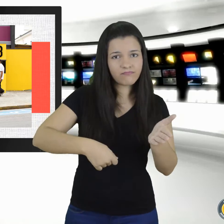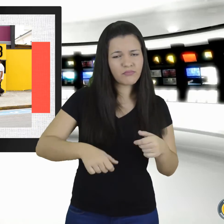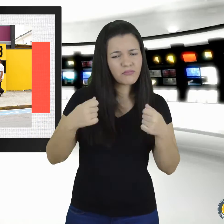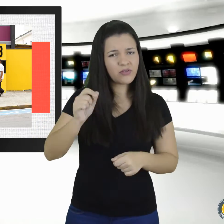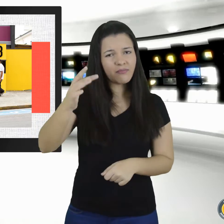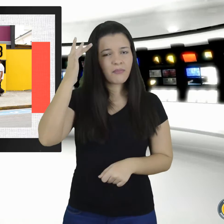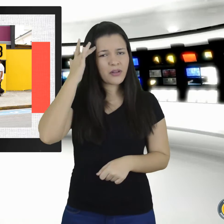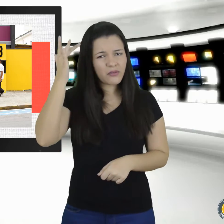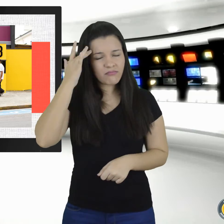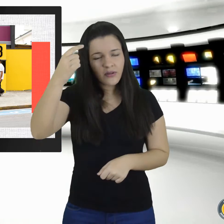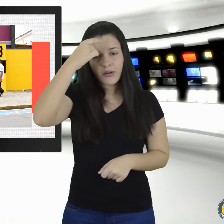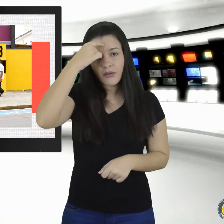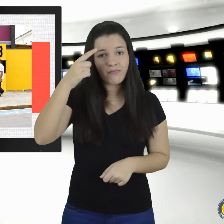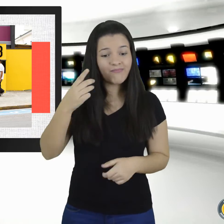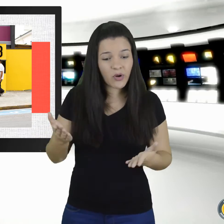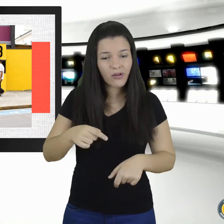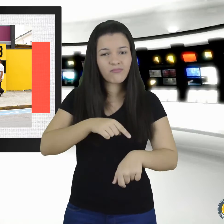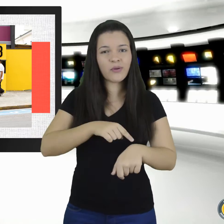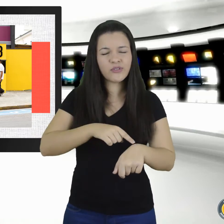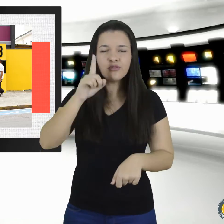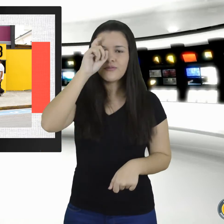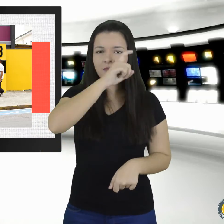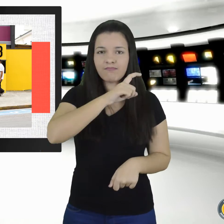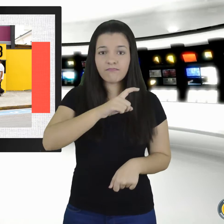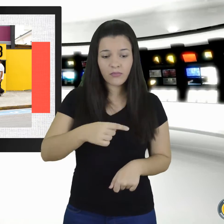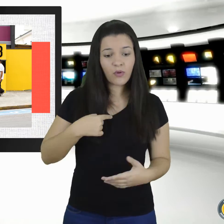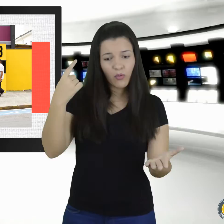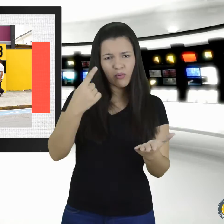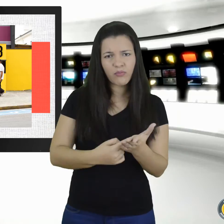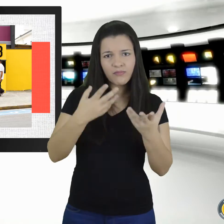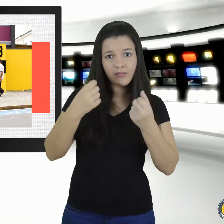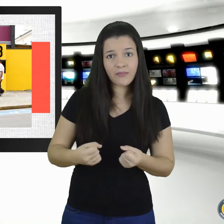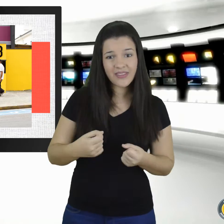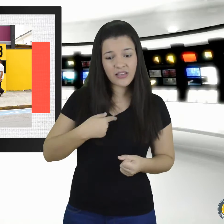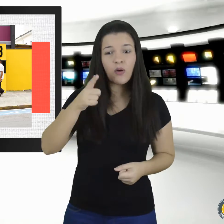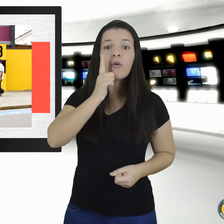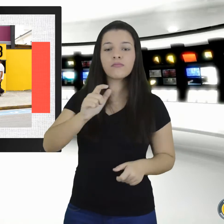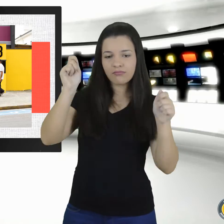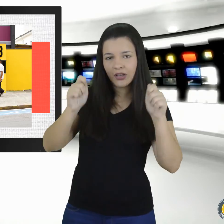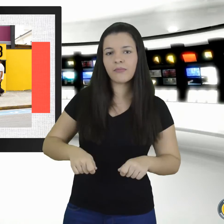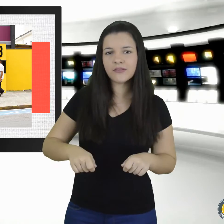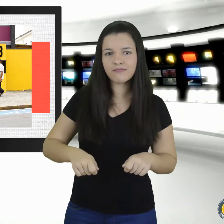Com maturidade e consciência do atual momento, assumimos apenas compromissos que pudessem